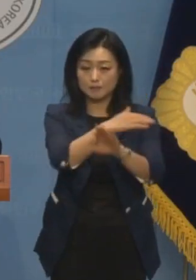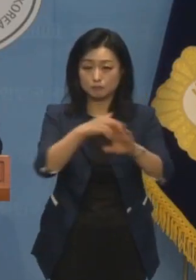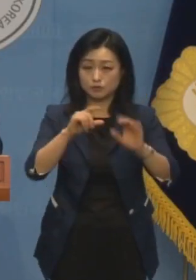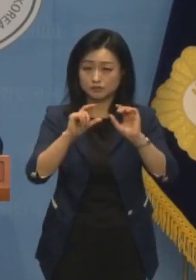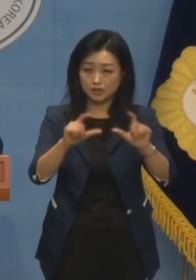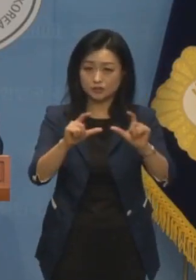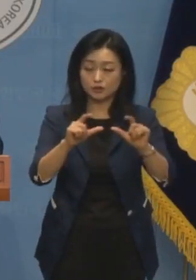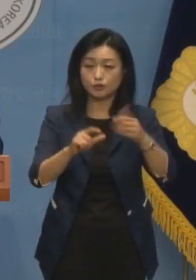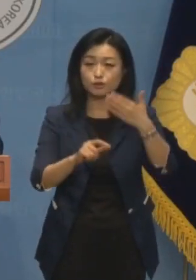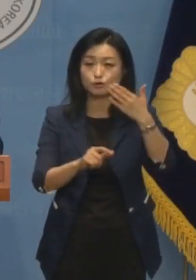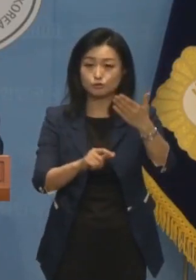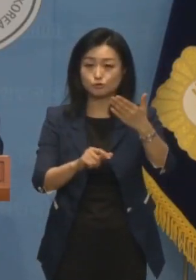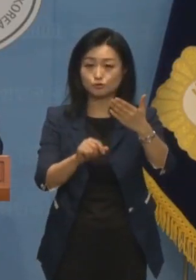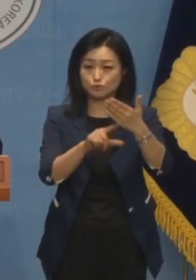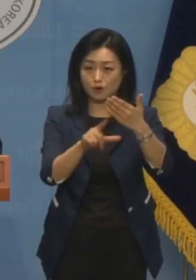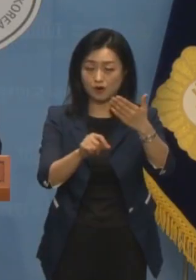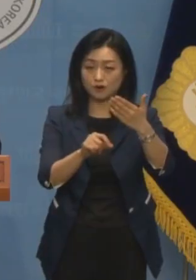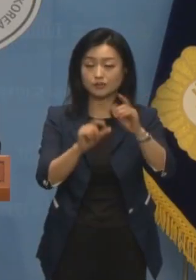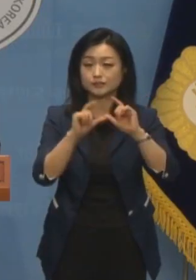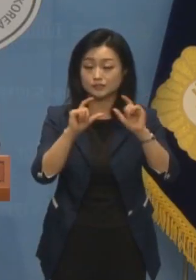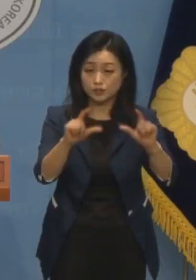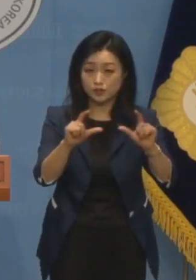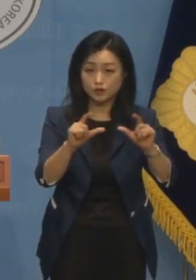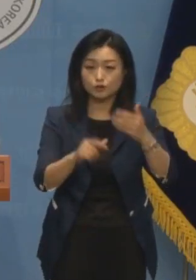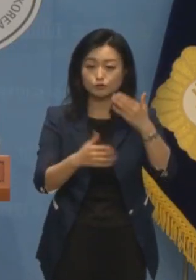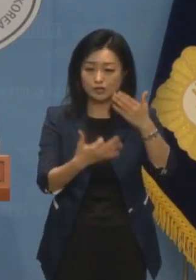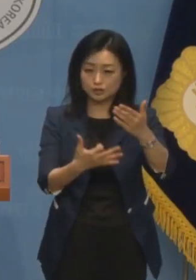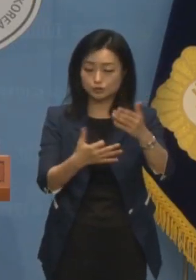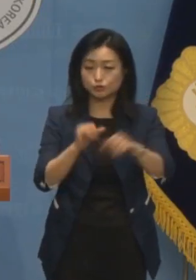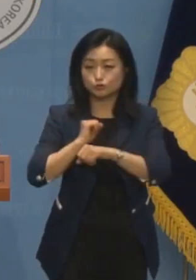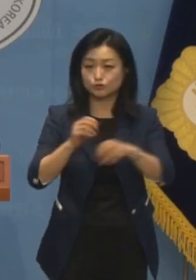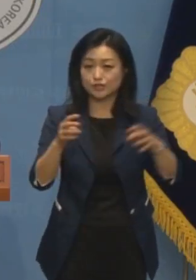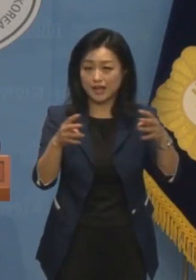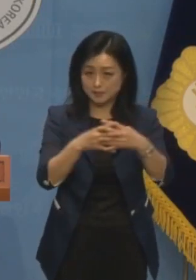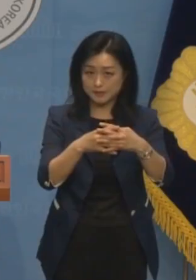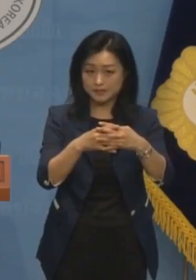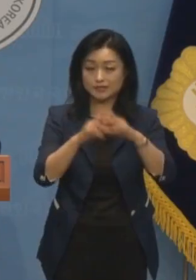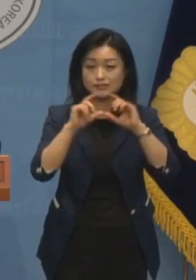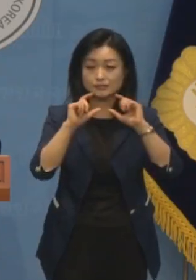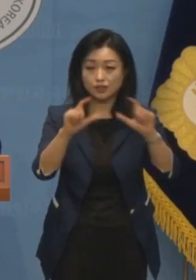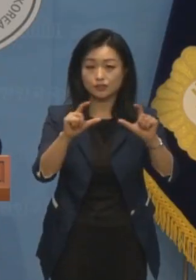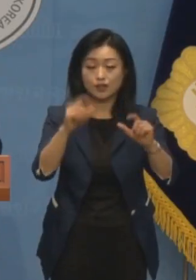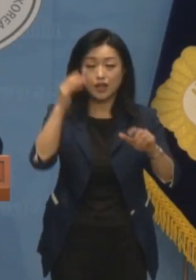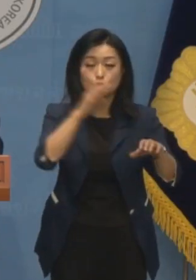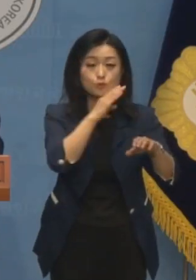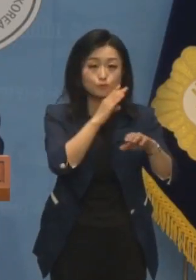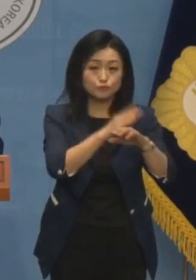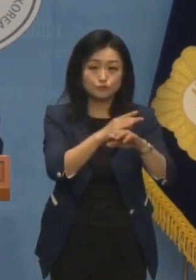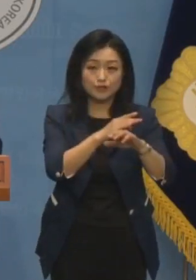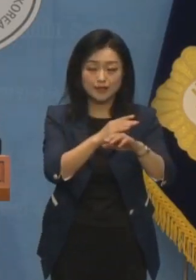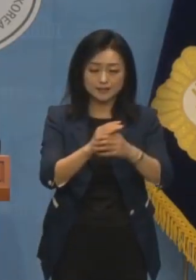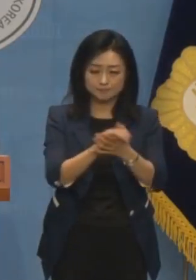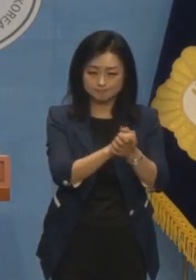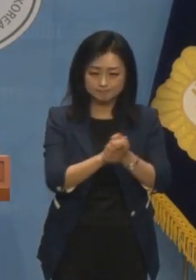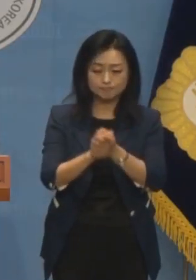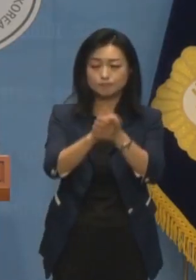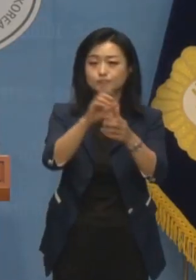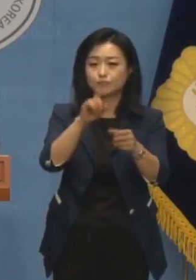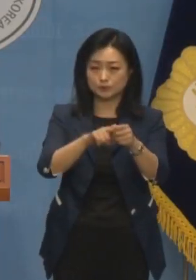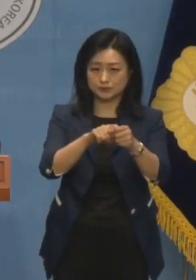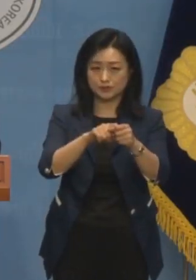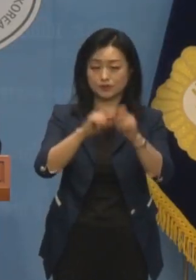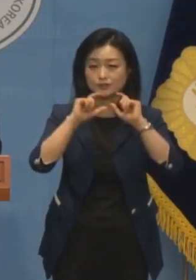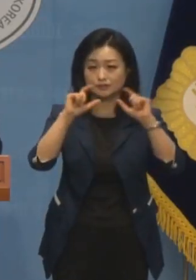선언, 9월 평양 공동선언, 그리고 9.19 군사합의선언, 우리가 남북관계에서 이뤄낸 역사적인